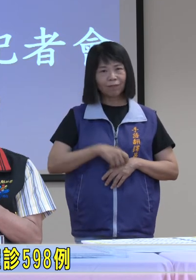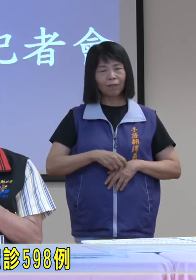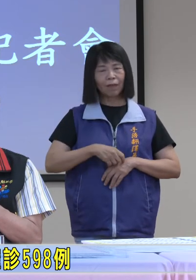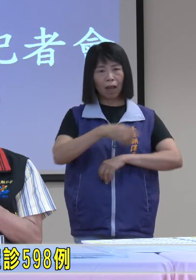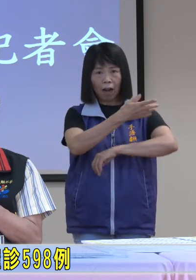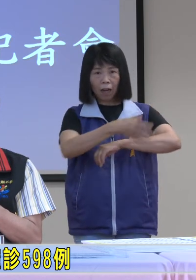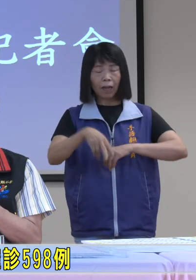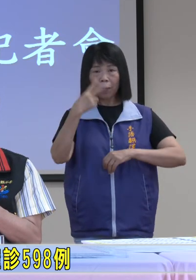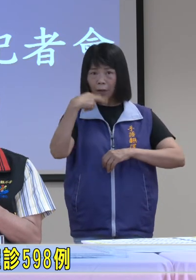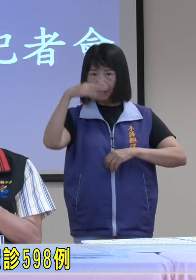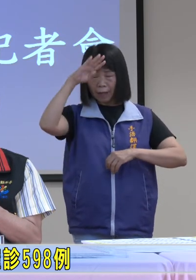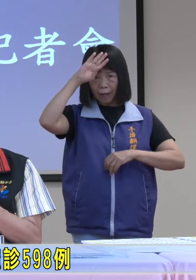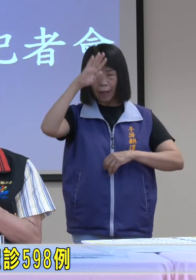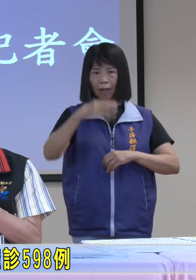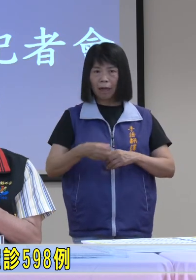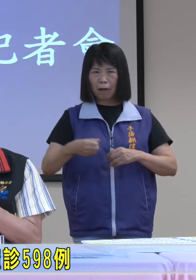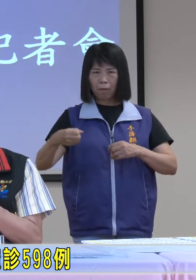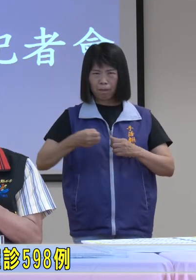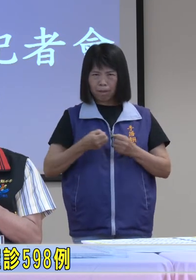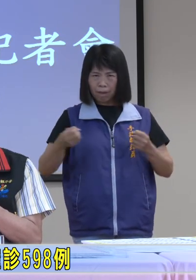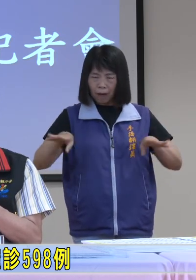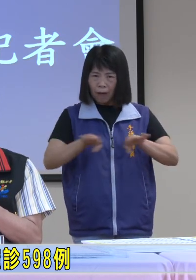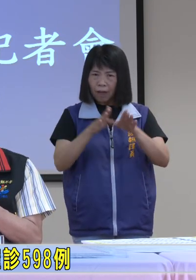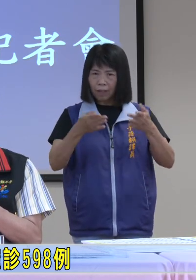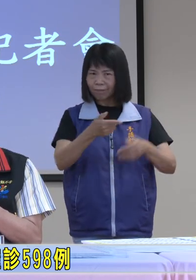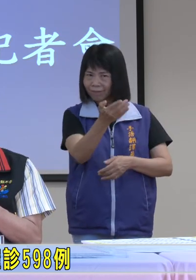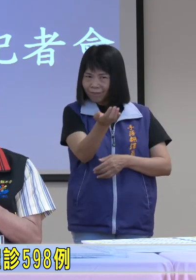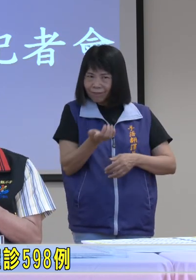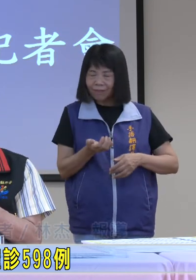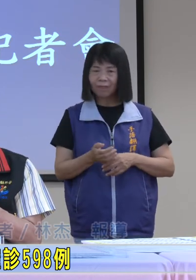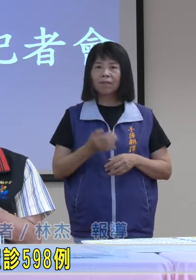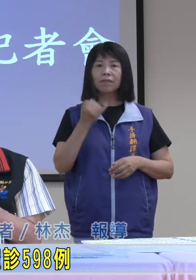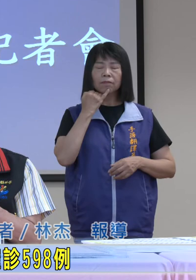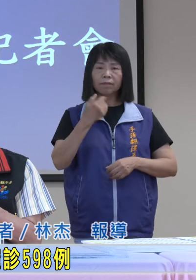感病毒在肆虐之前就能够